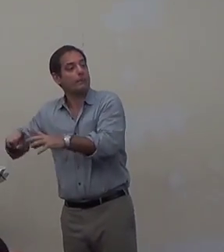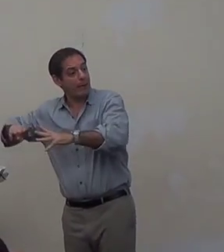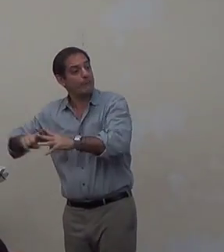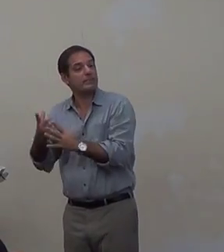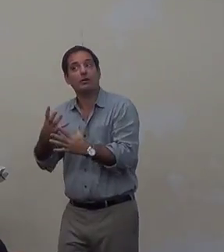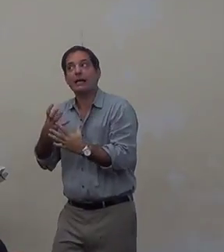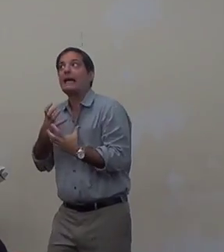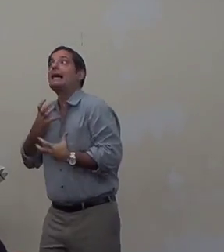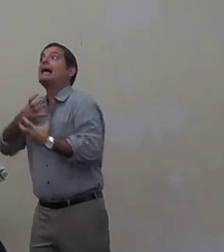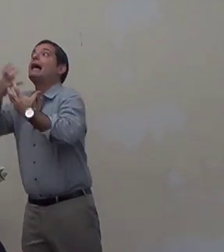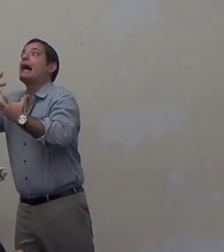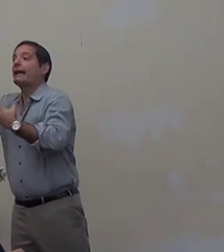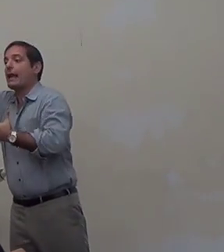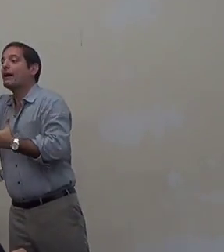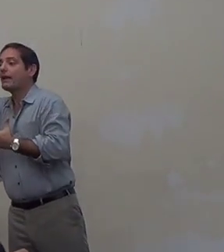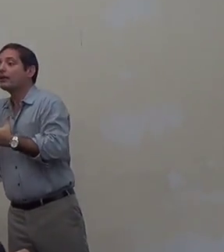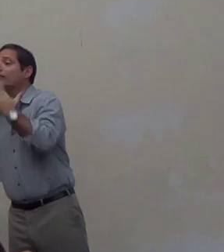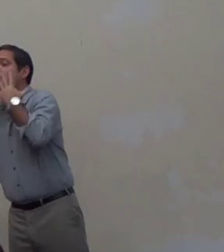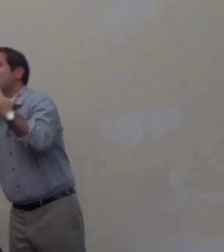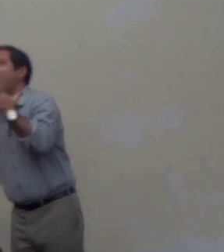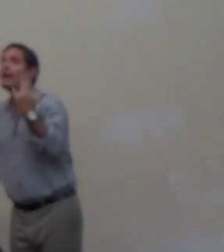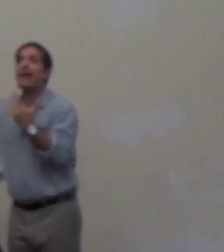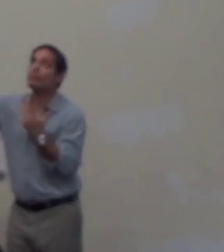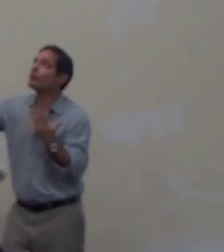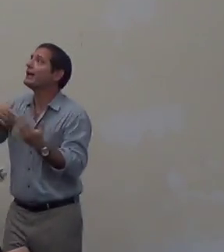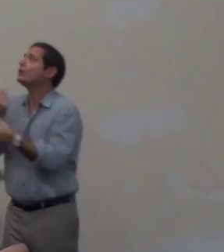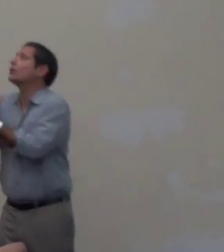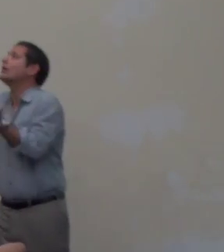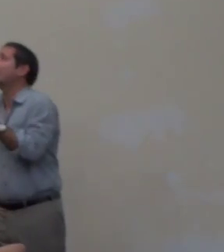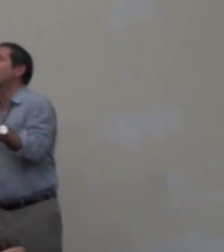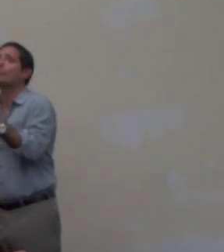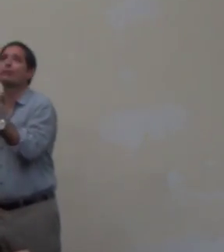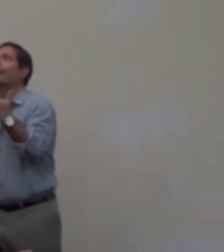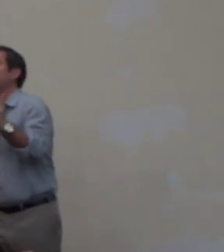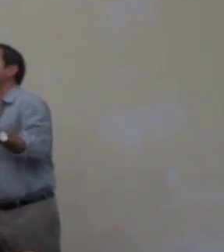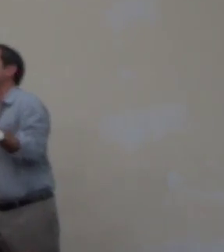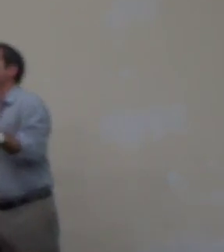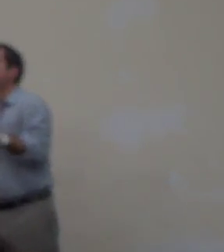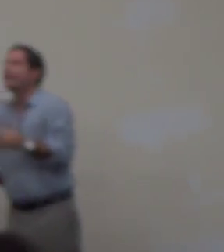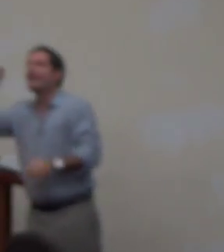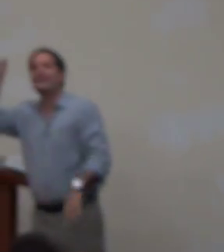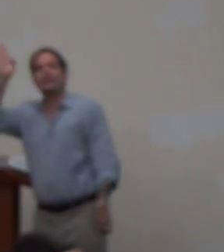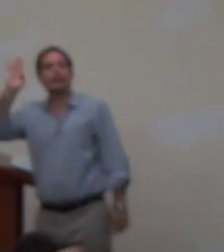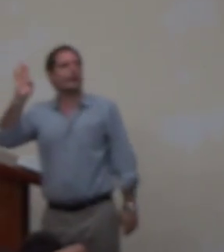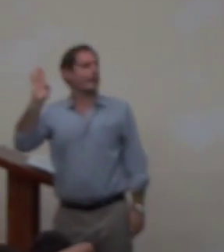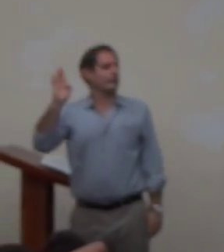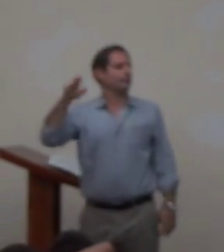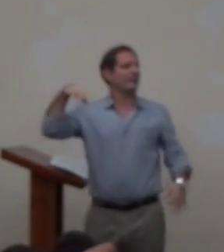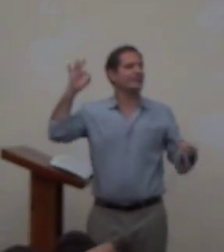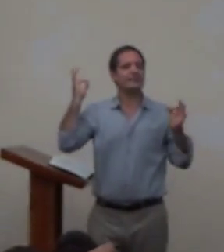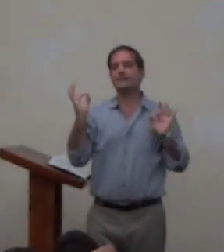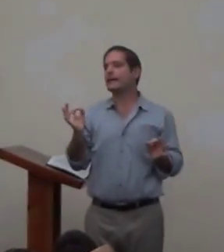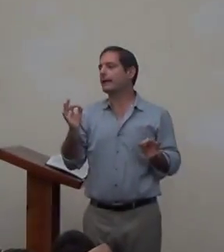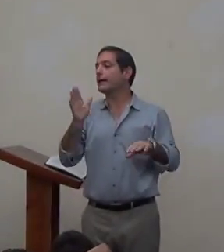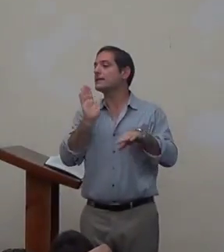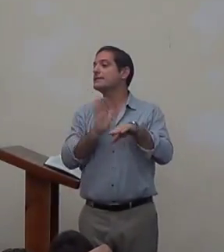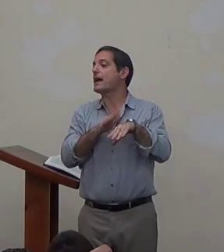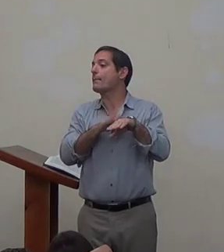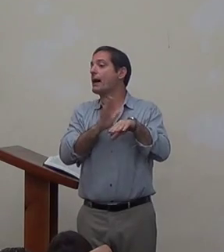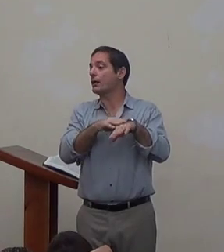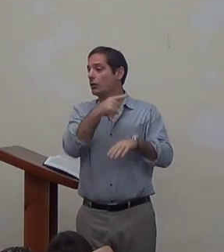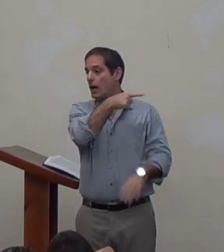¿Verdad? Y ellos que empezaron a qué? A clamar a Dios, a llorar, ¿por qué no nos libra? ¿Por qué? Y Dios que decide